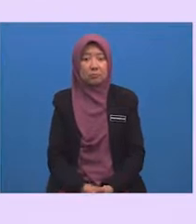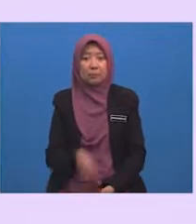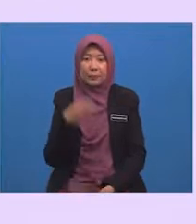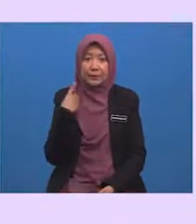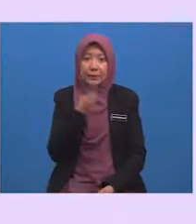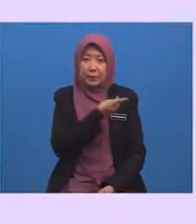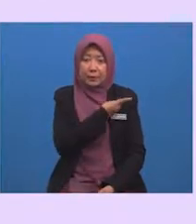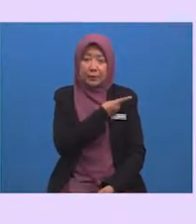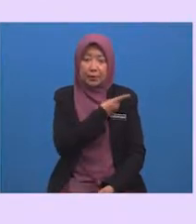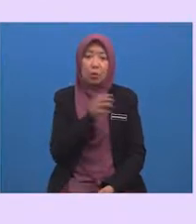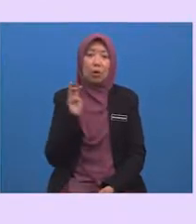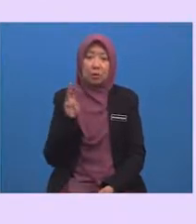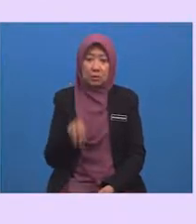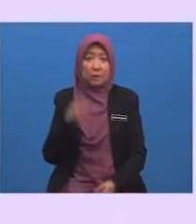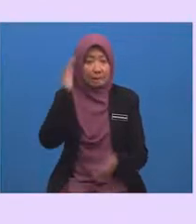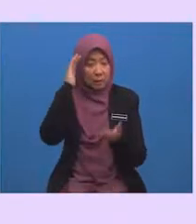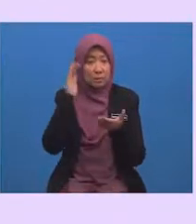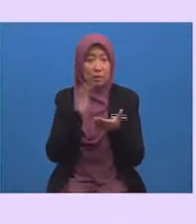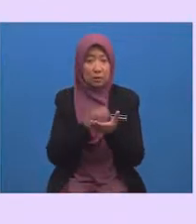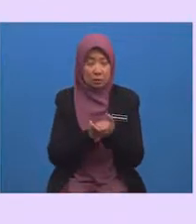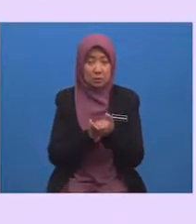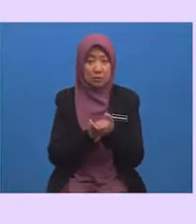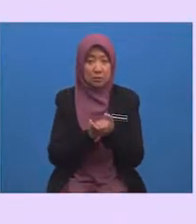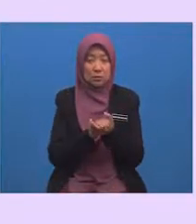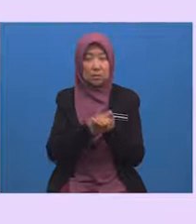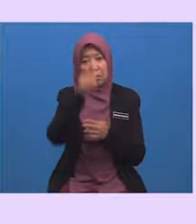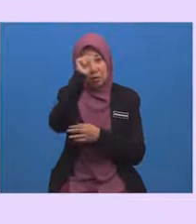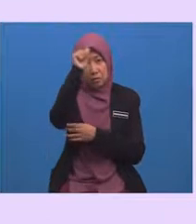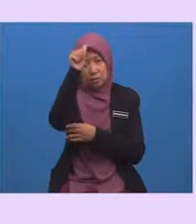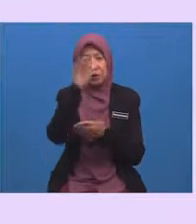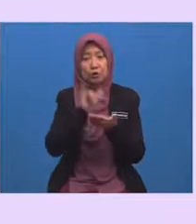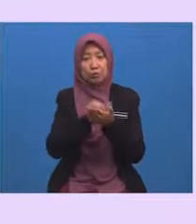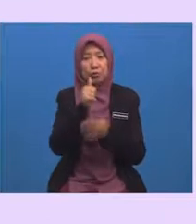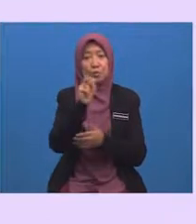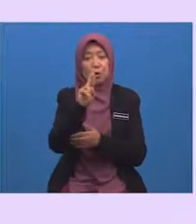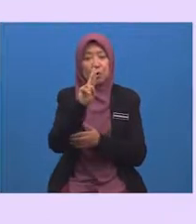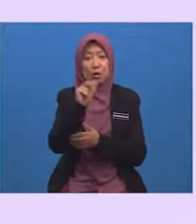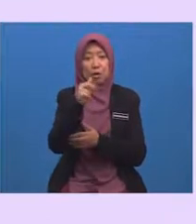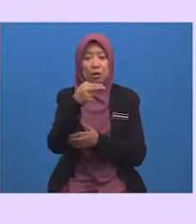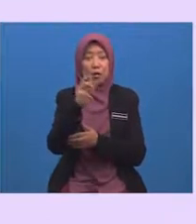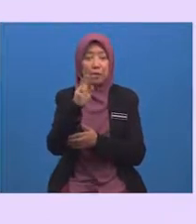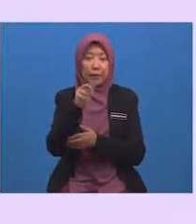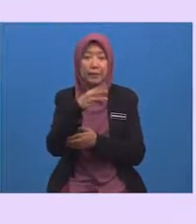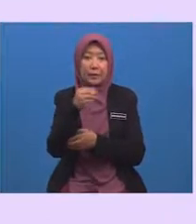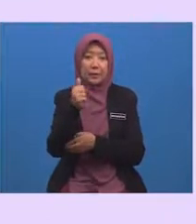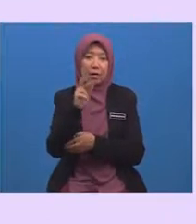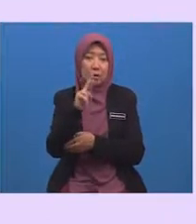Kita wajib percaya bahawa Allah itu Ar-Rahman dan